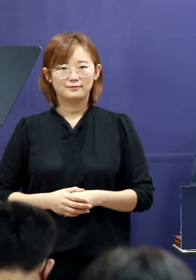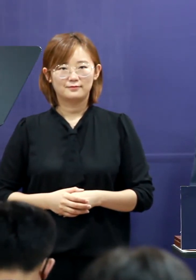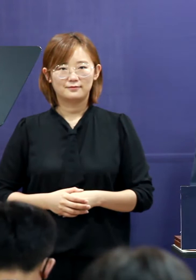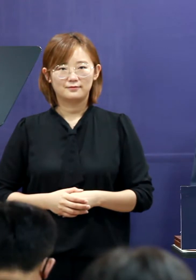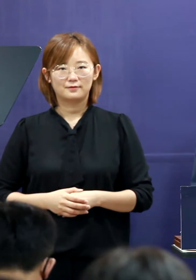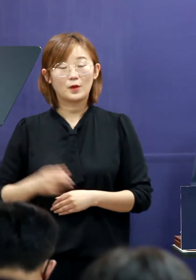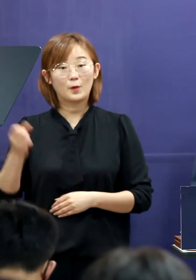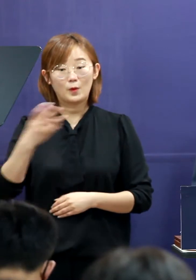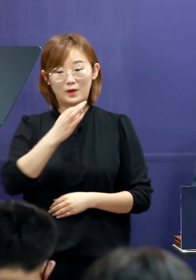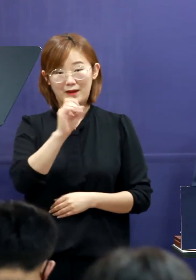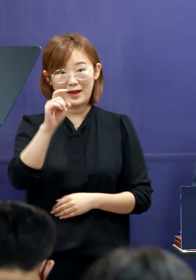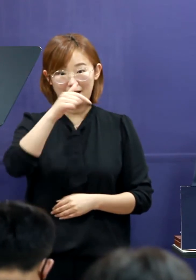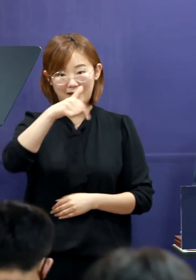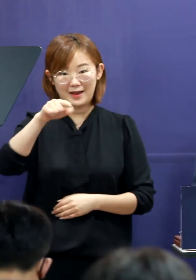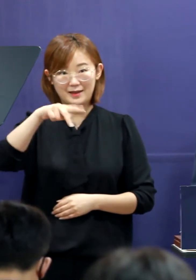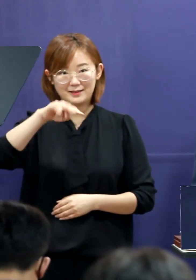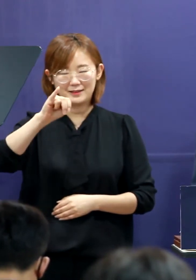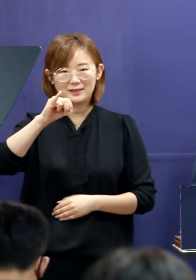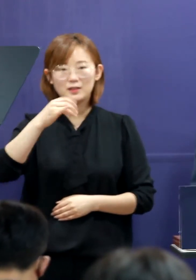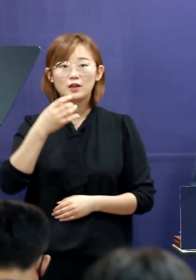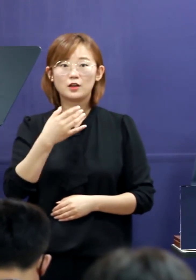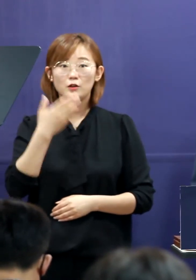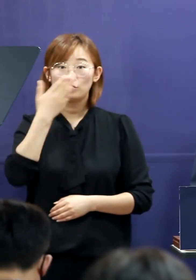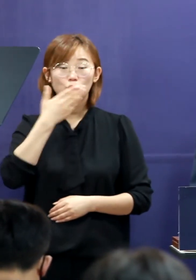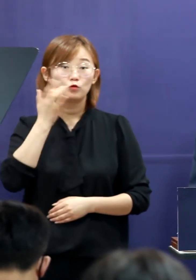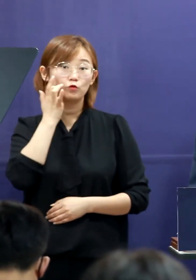아카시 꿀을 생산한다든지 그때 밀원